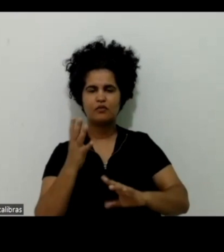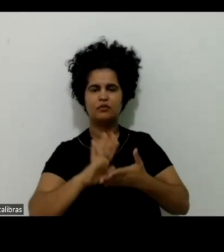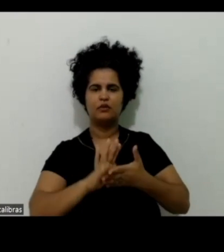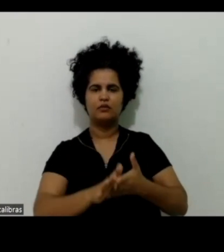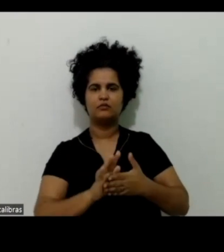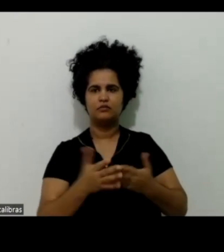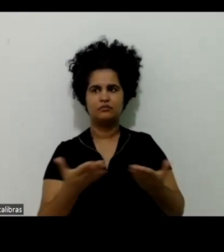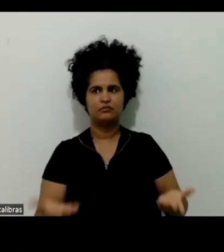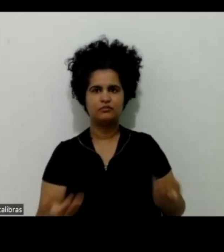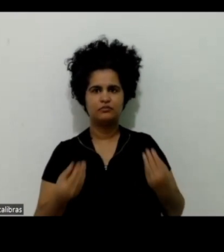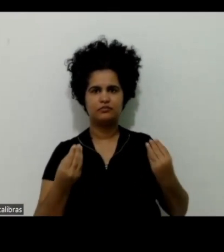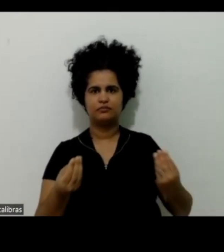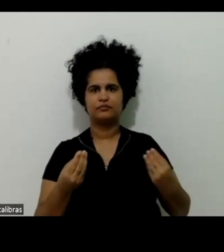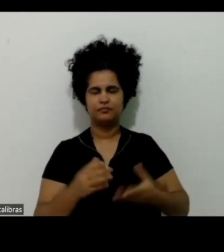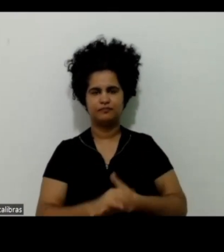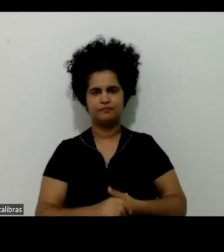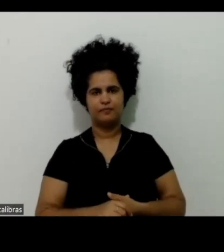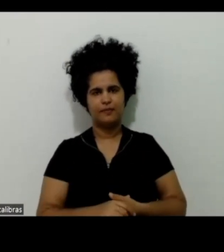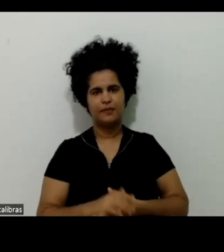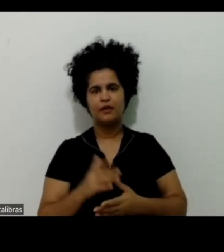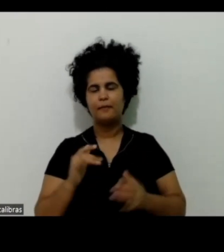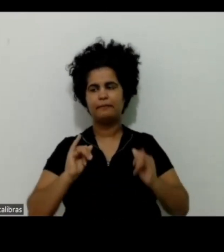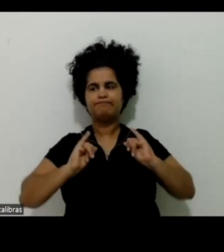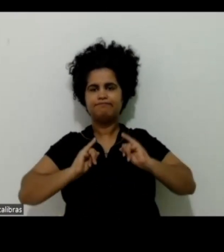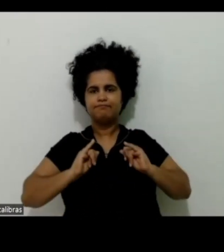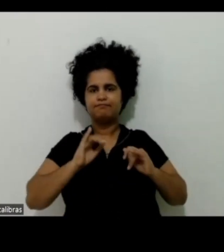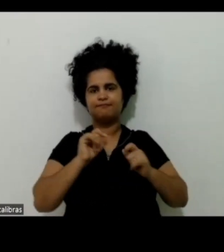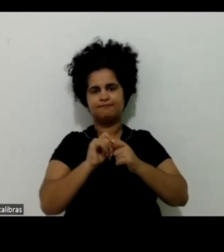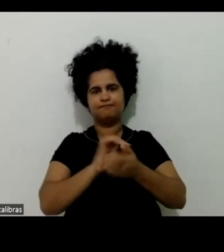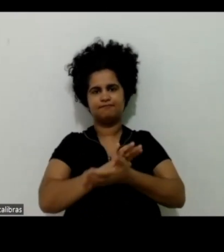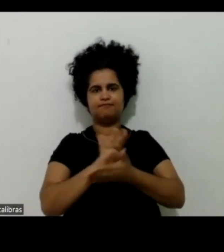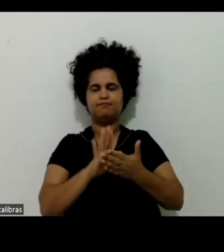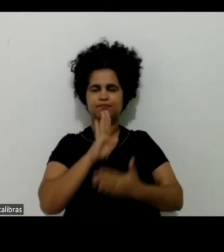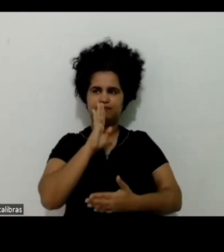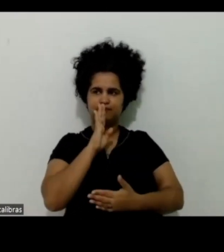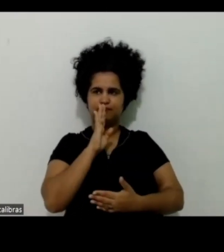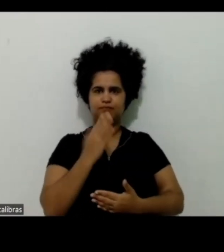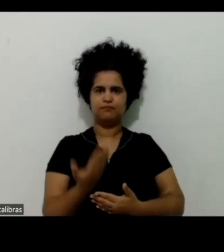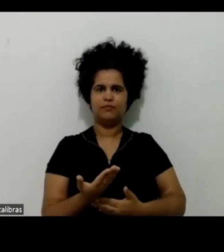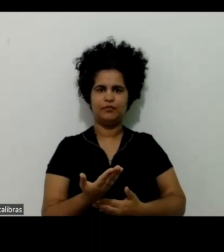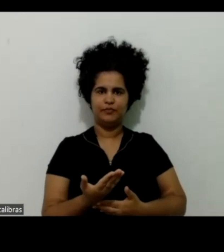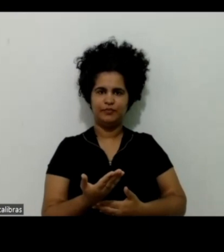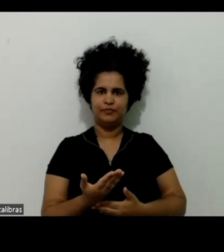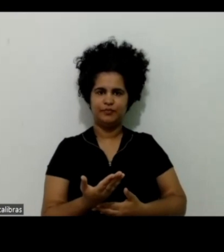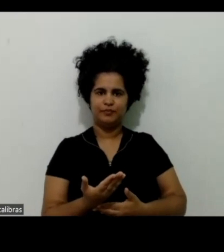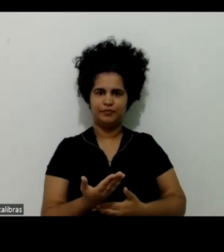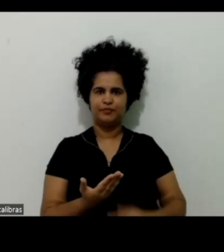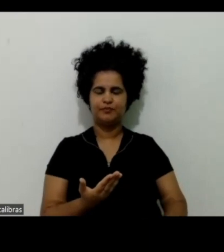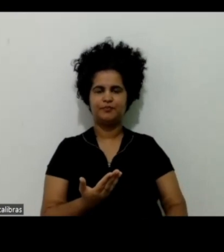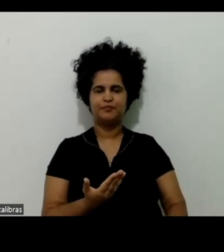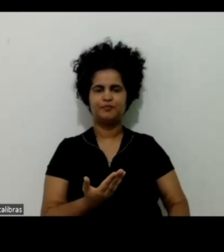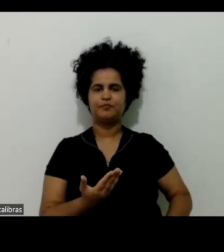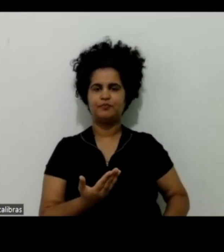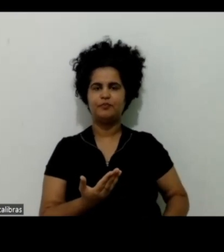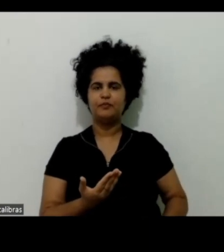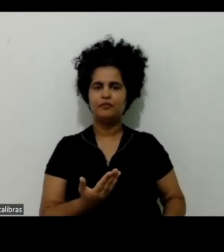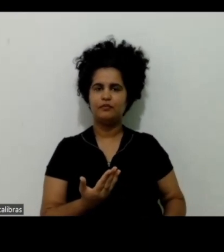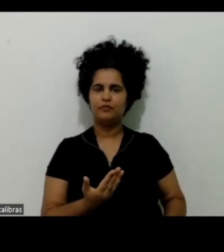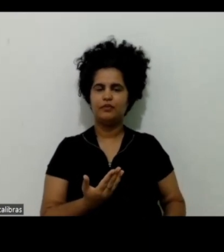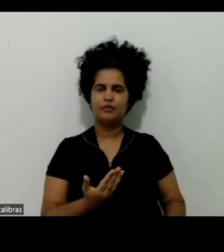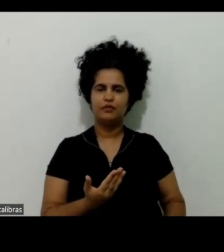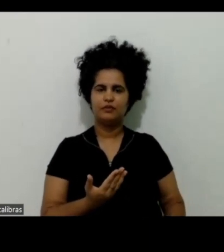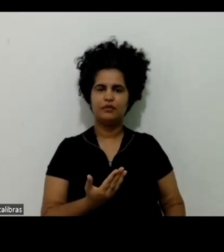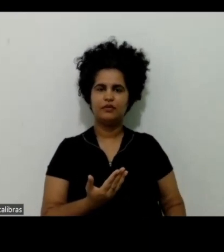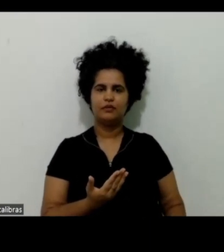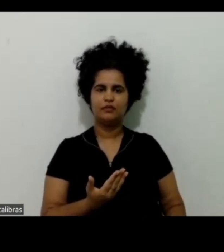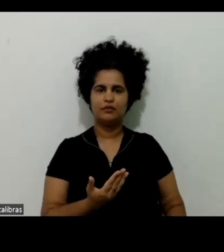extinção Z, e aí a gente diz que não faz nada. Então, aqui é uma auto, né, é quase uma autodenúncia, né, uma auto, enfim,